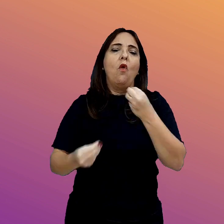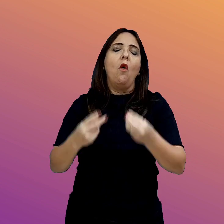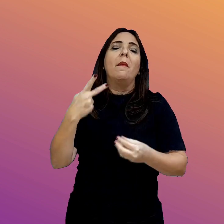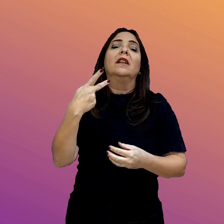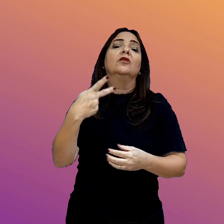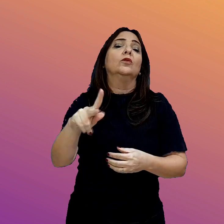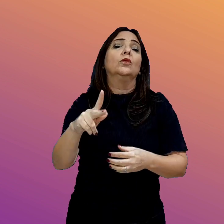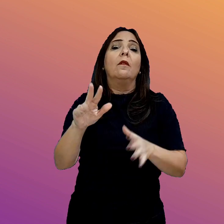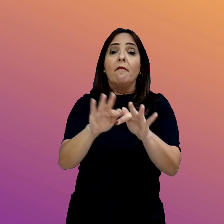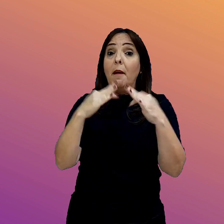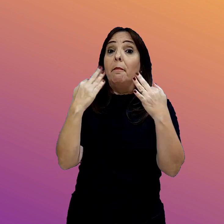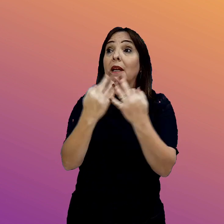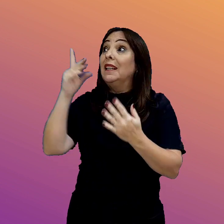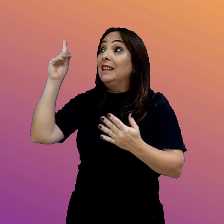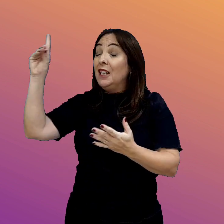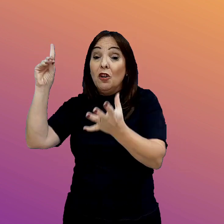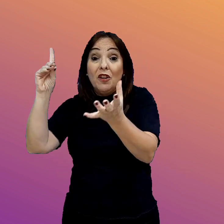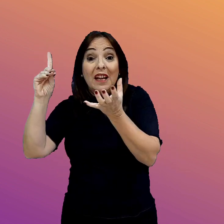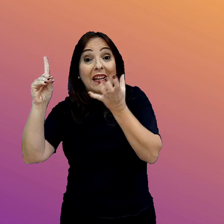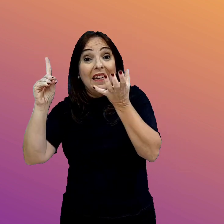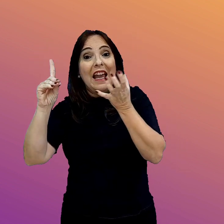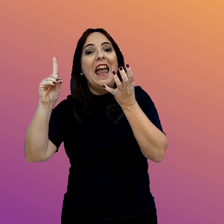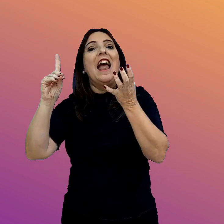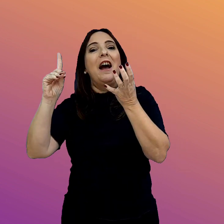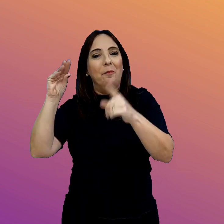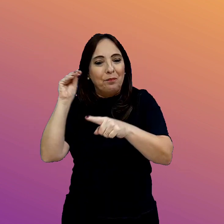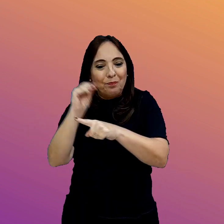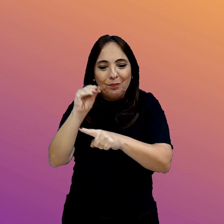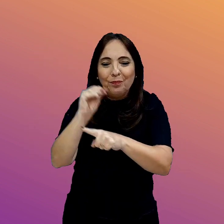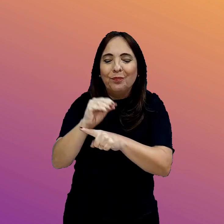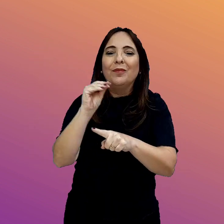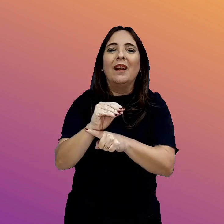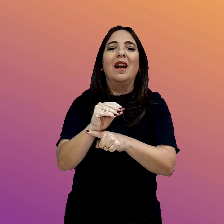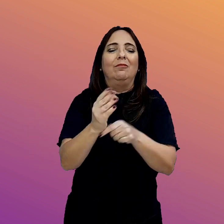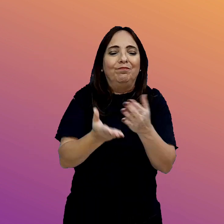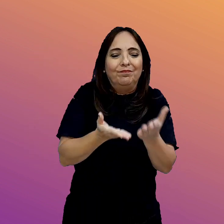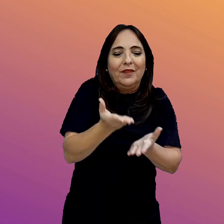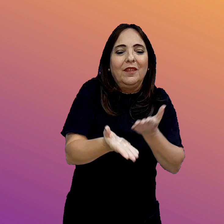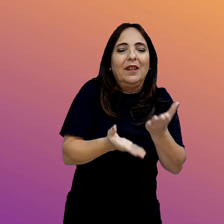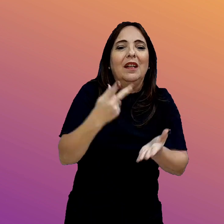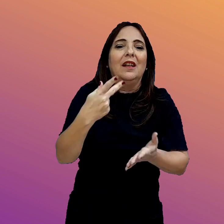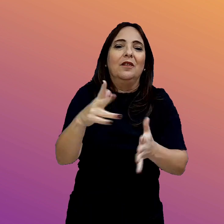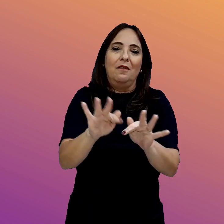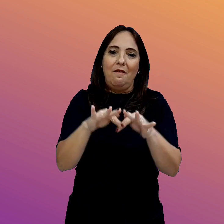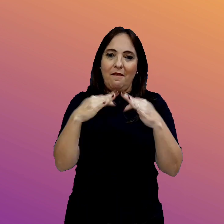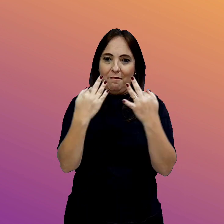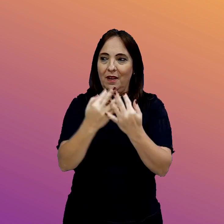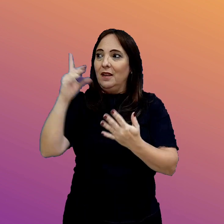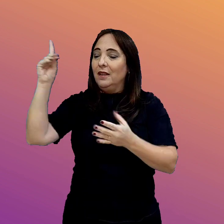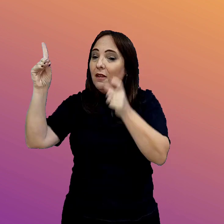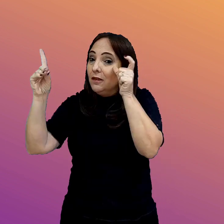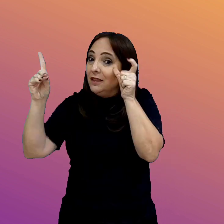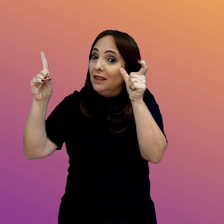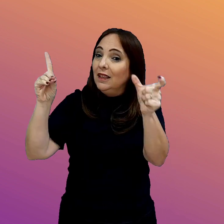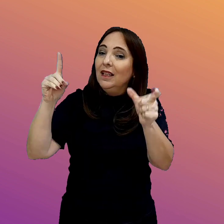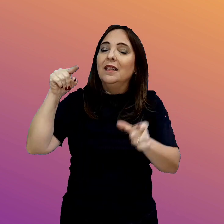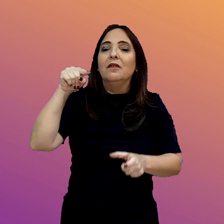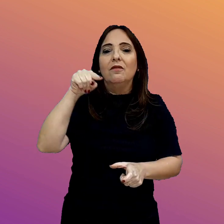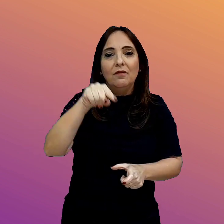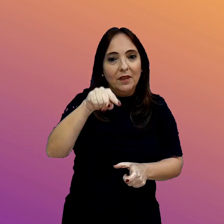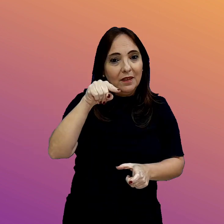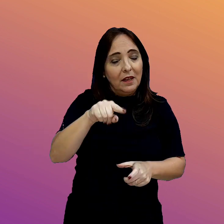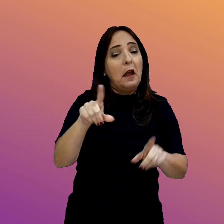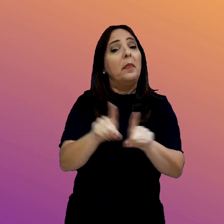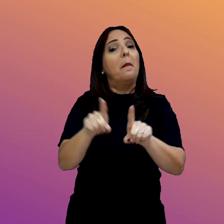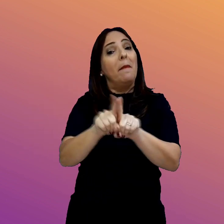família, Deus quer cuidar da sua família, Deus tem especial interesse em você, enquanto sujeito,